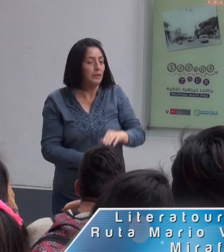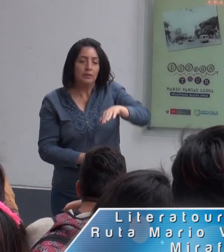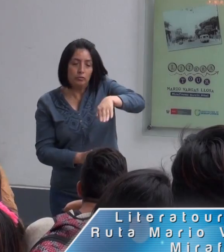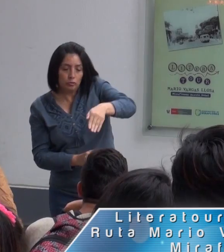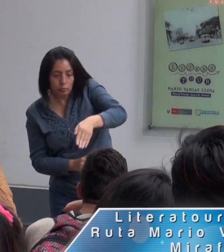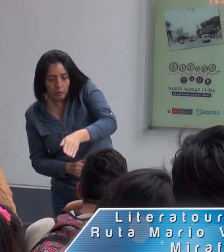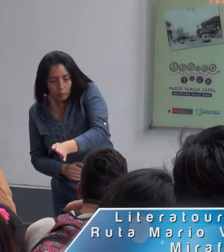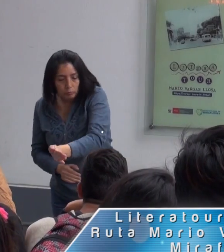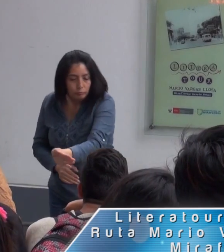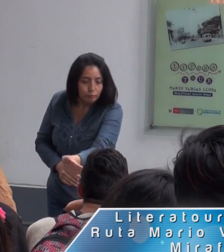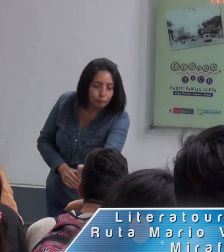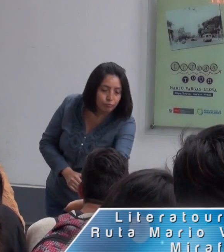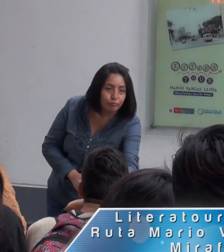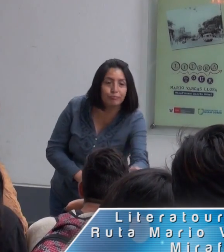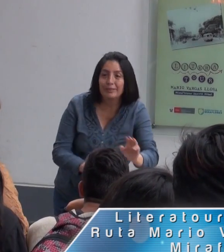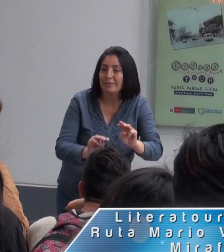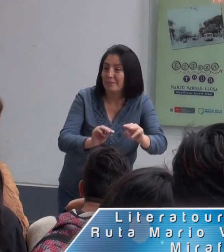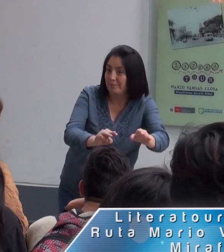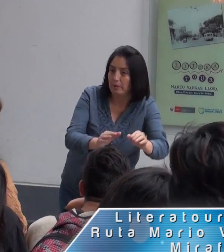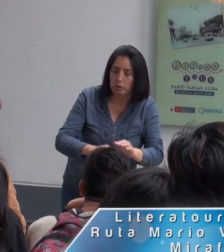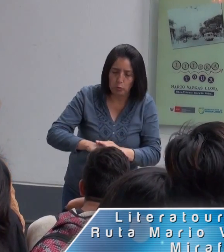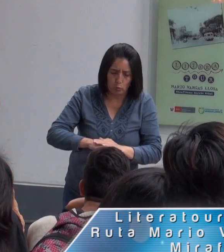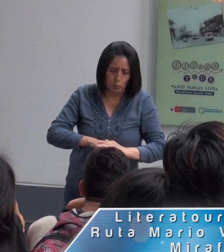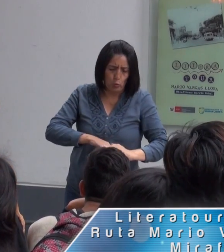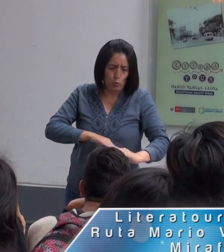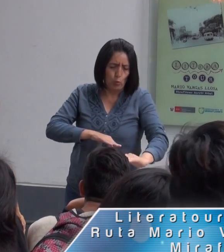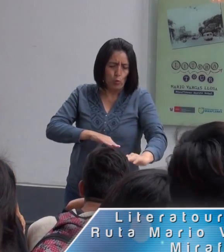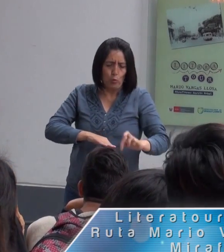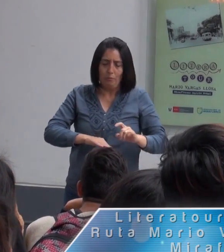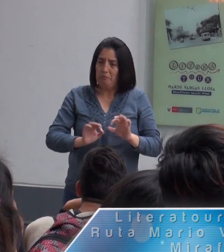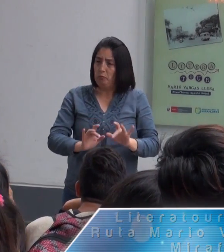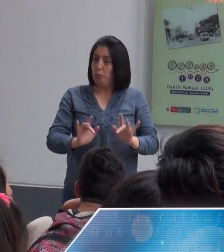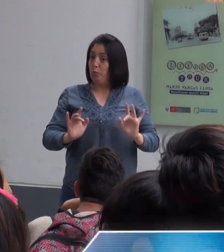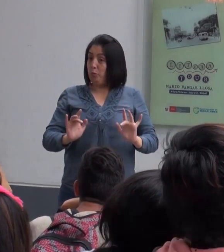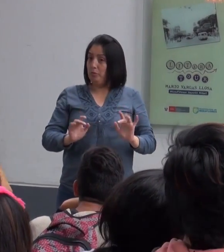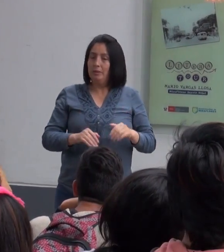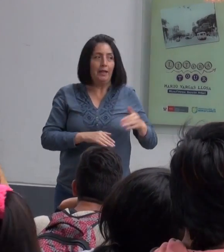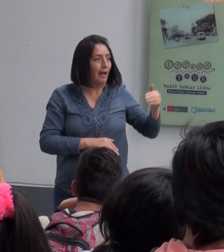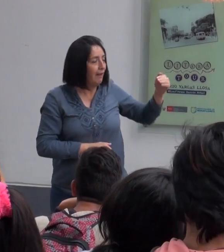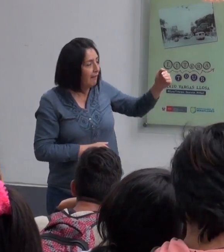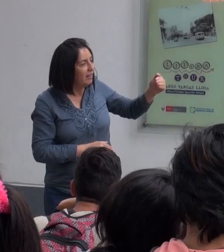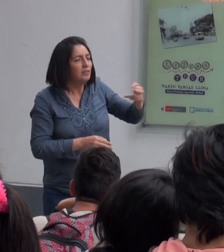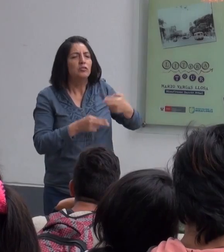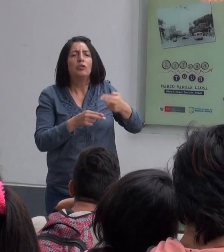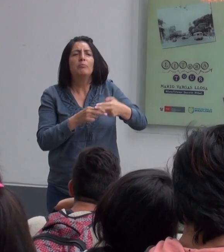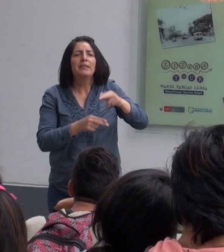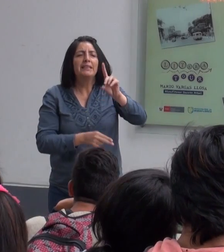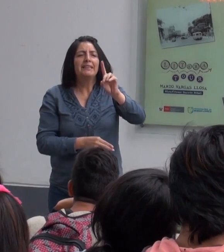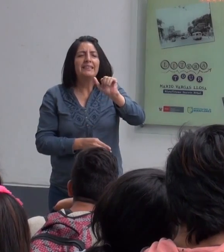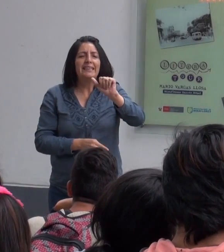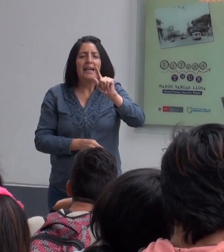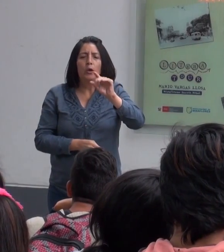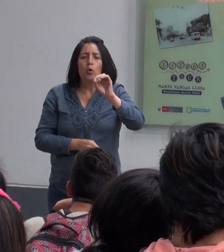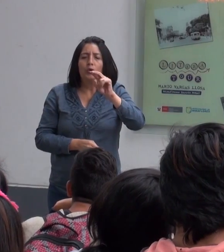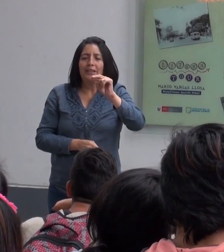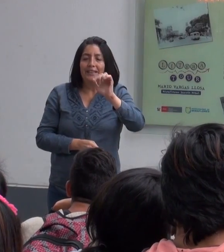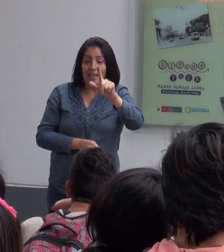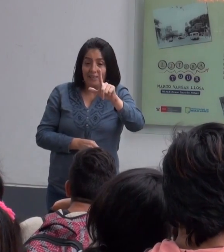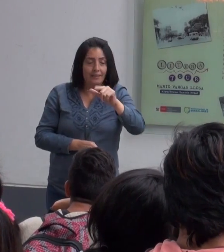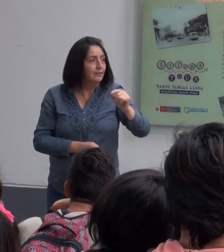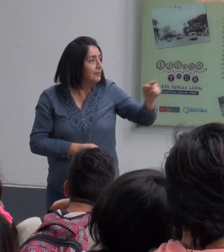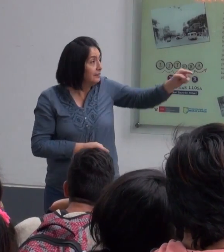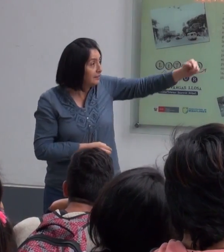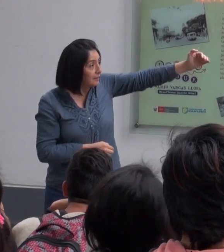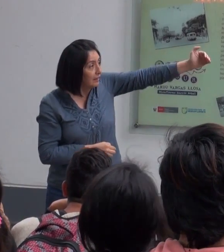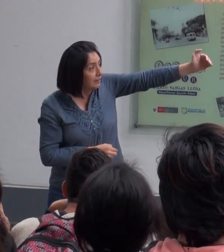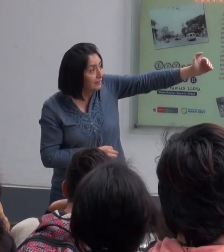malecón asfaltado y lustroso la avenida diagonal es el que se encuentra a su mano derecha